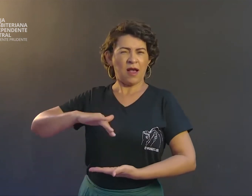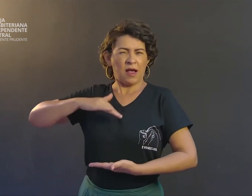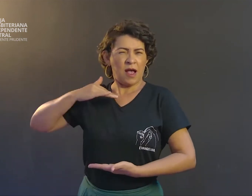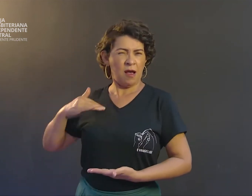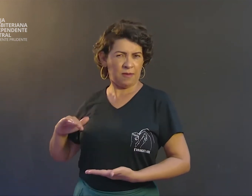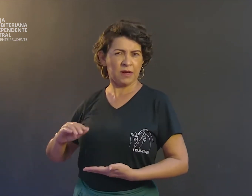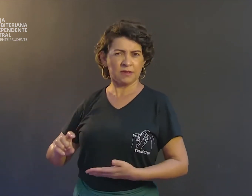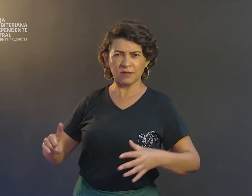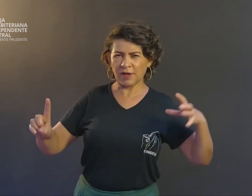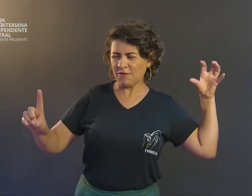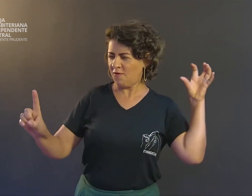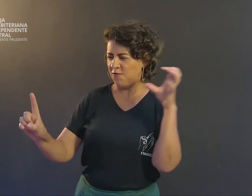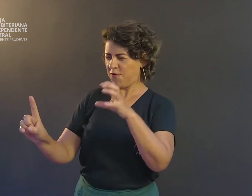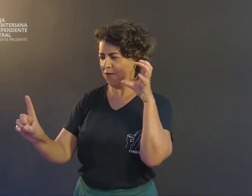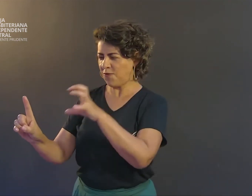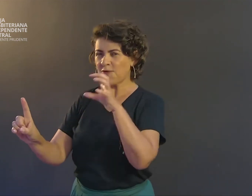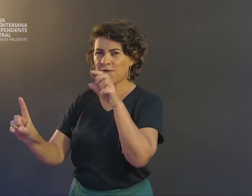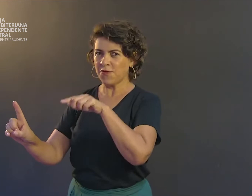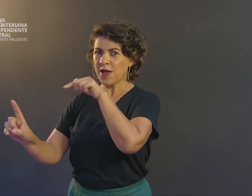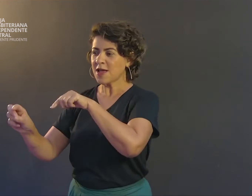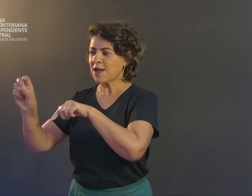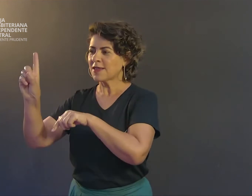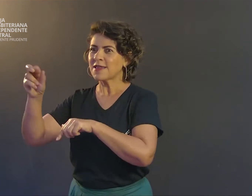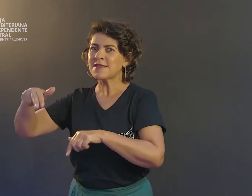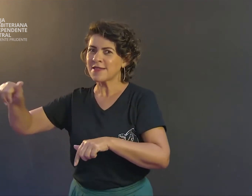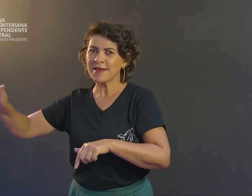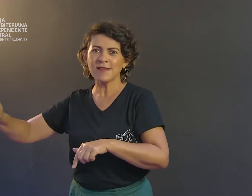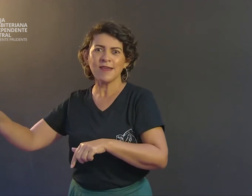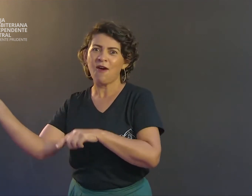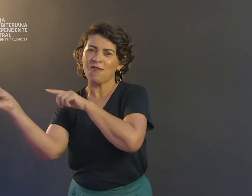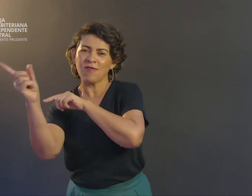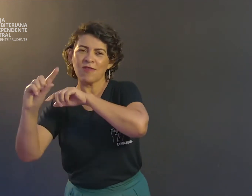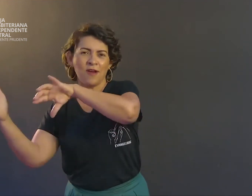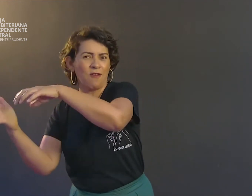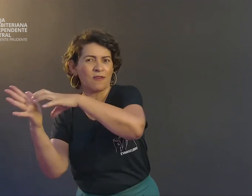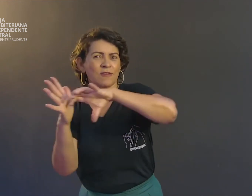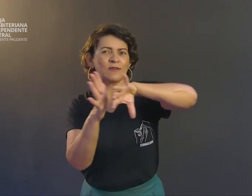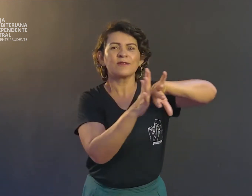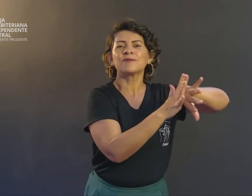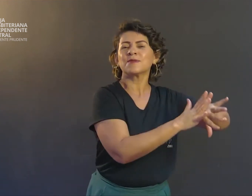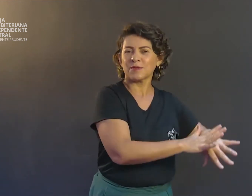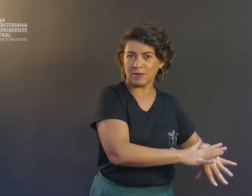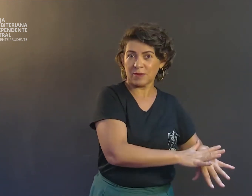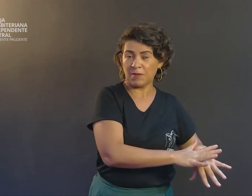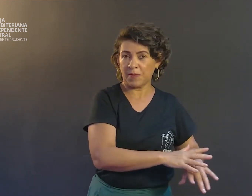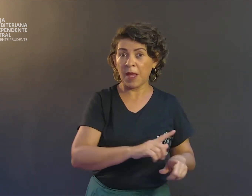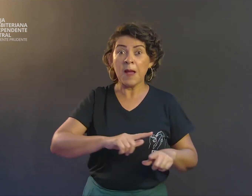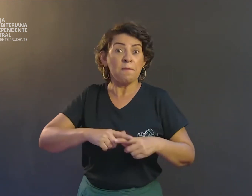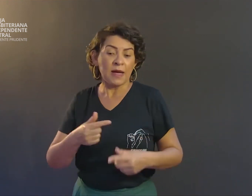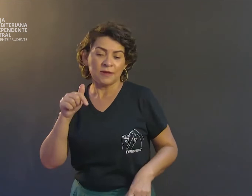Hoje, sofremos esse tipo de opressão na nossa sociedade, que está debaixo de principados demoníacos,